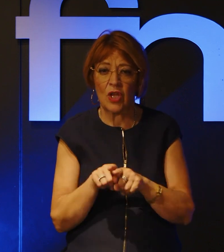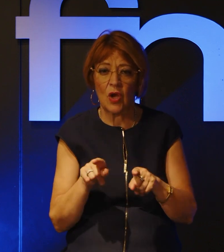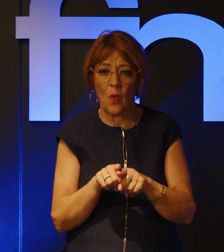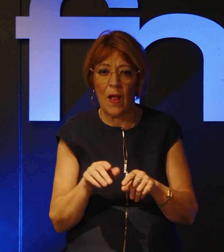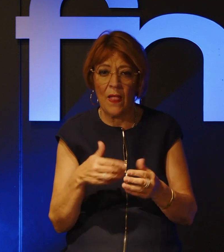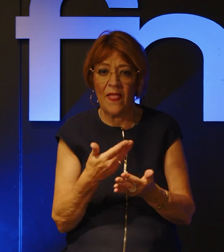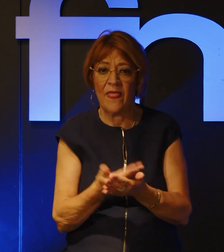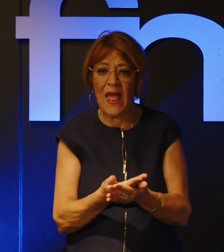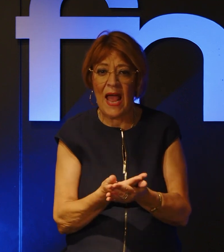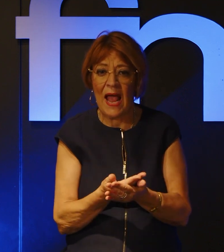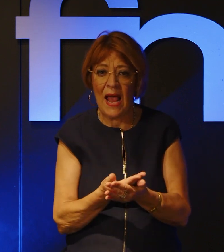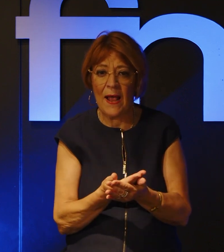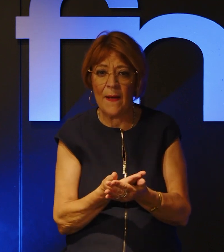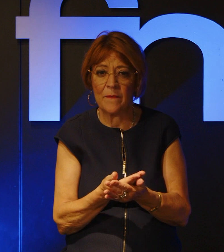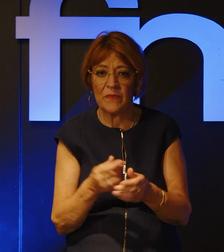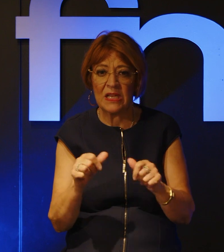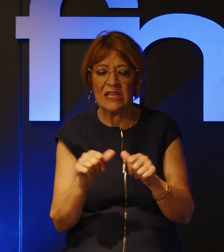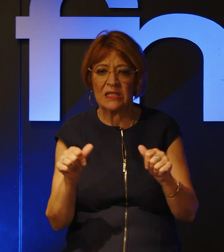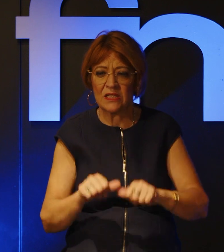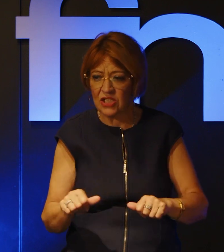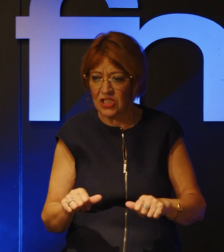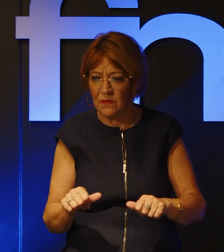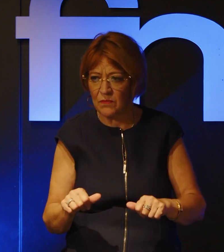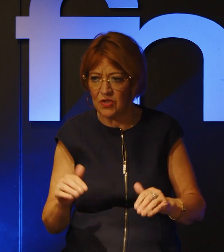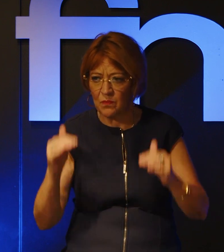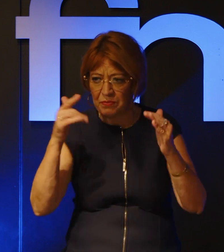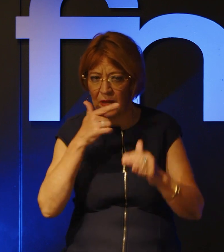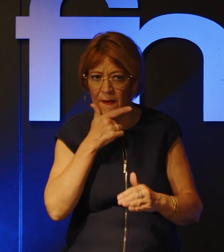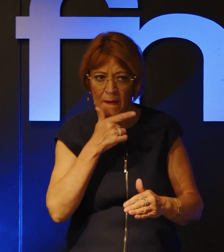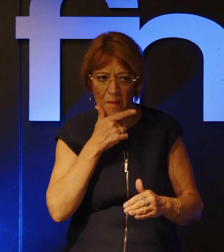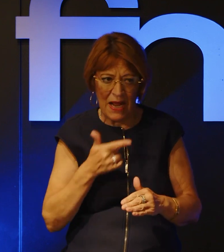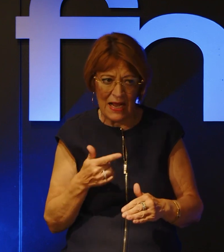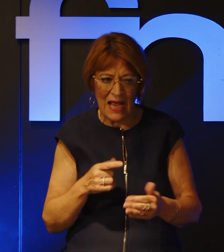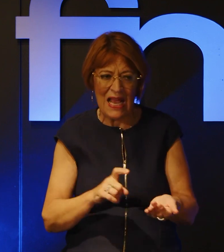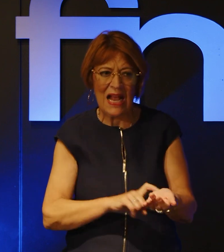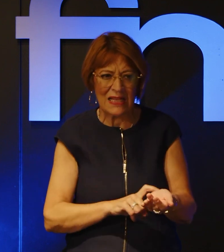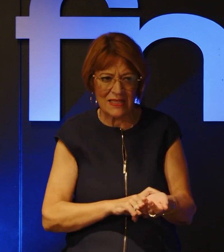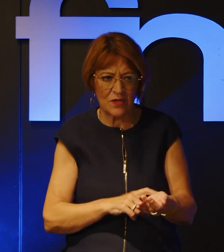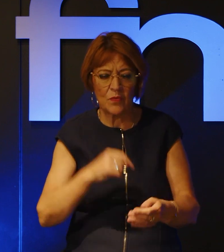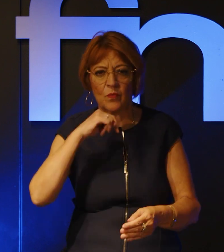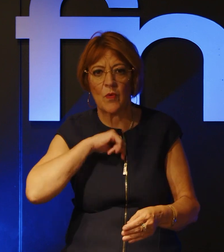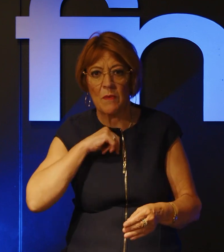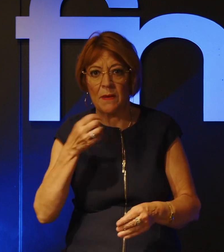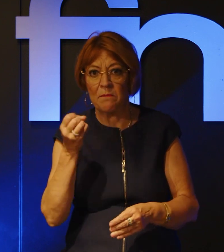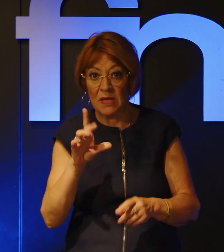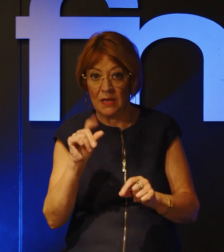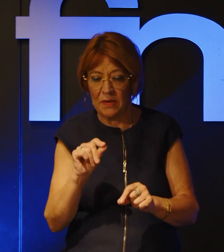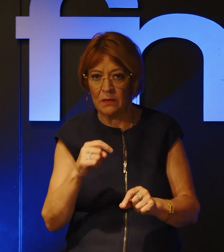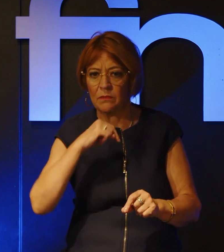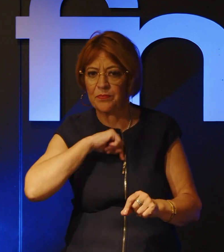um resultado de sistemas de supremacia Branca portanto de racismo internalizamos estas mensagens